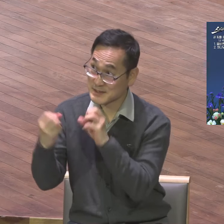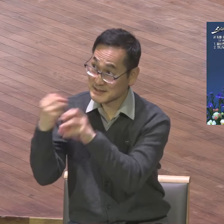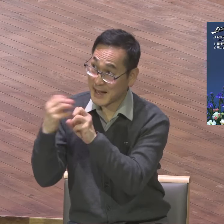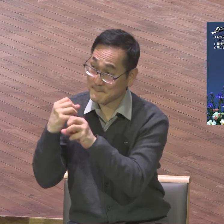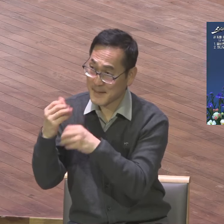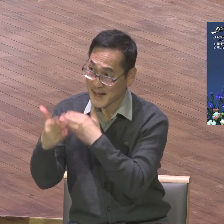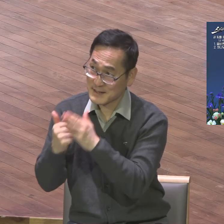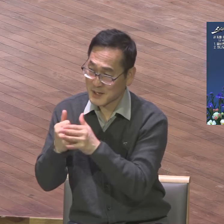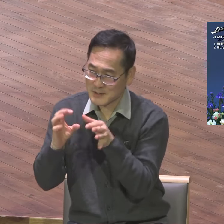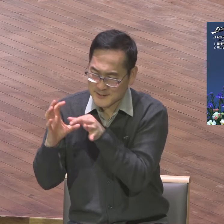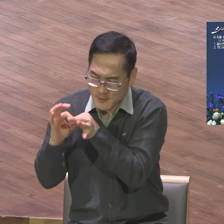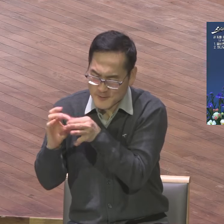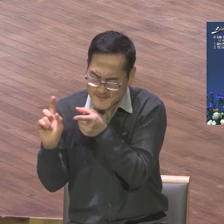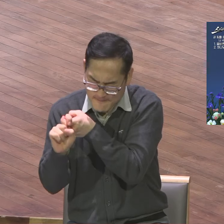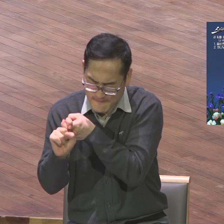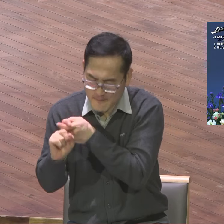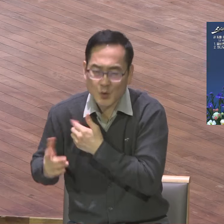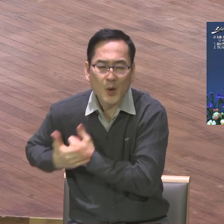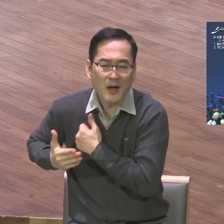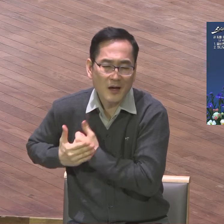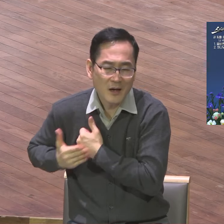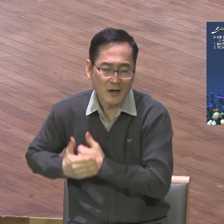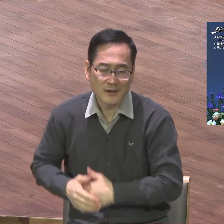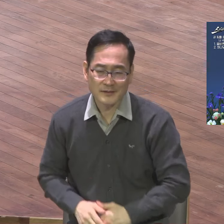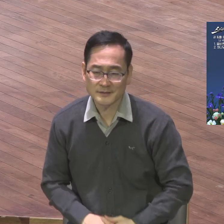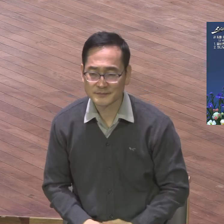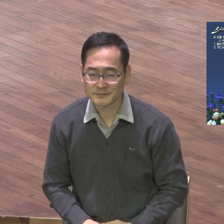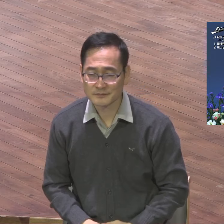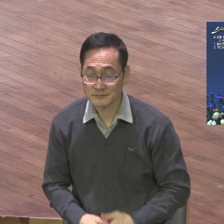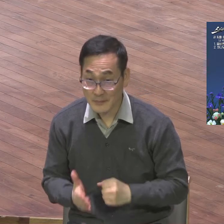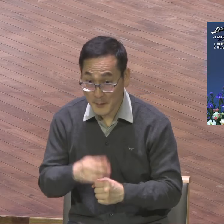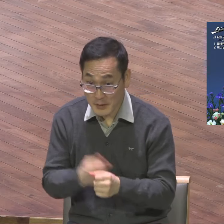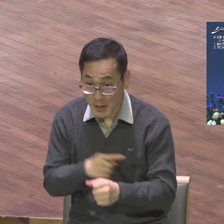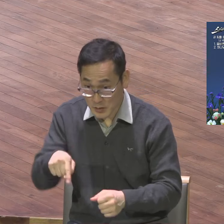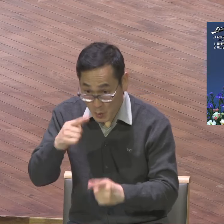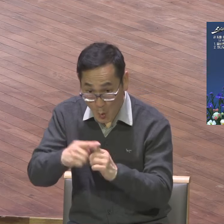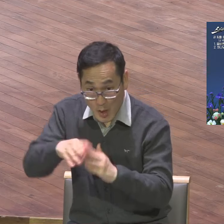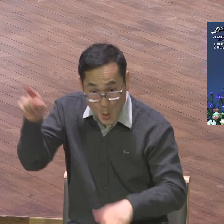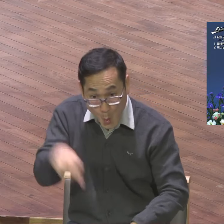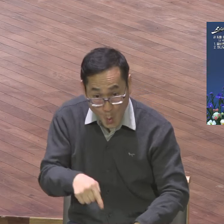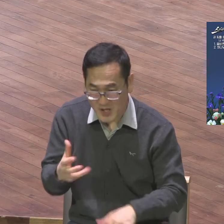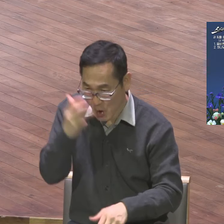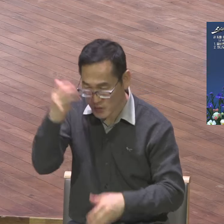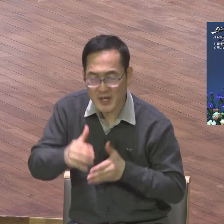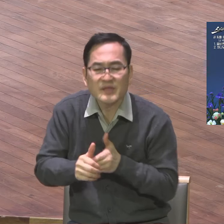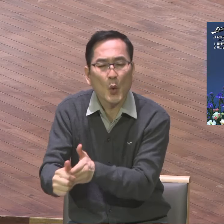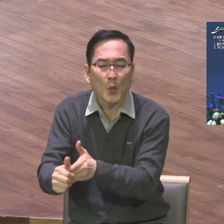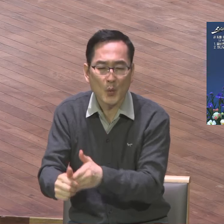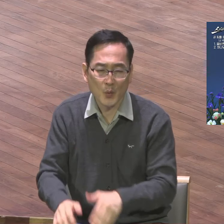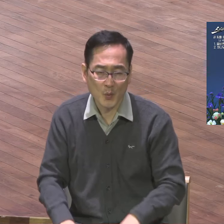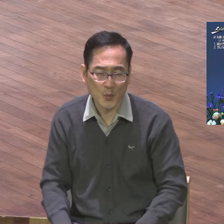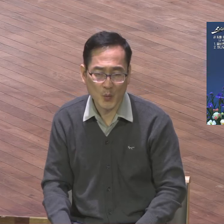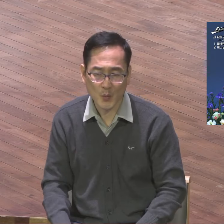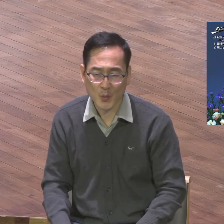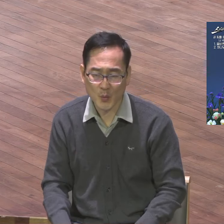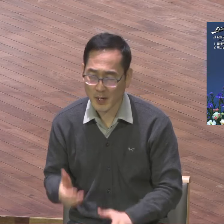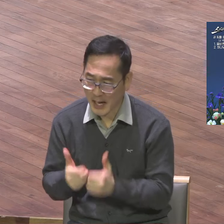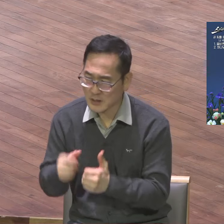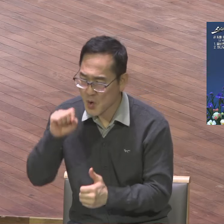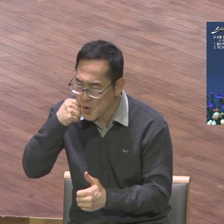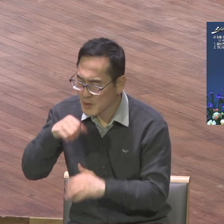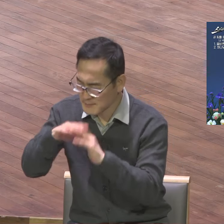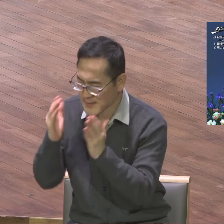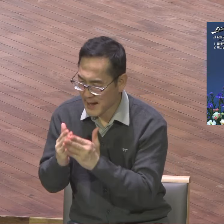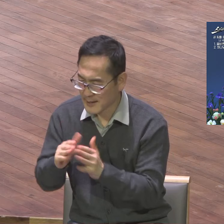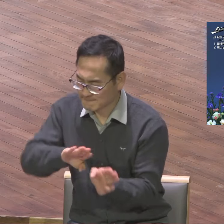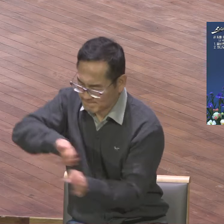계신다. 인도하고 계세요. 그래서 이 자리에 나온 거예요 지금. 여러 가지 갈등을 다 이겨내고 여러